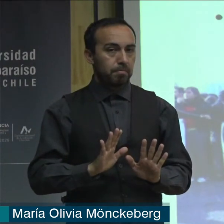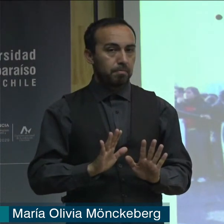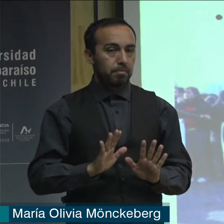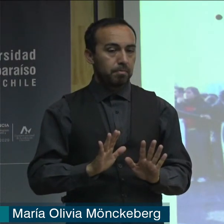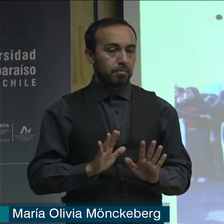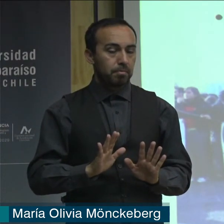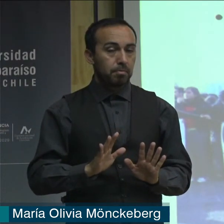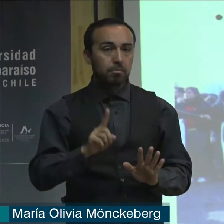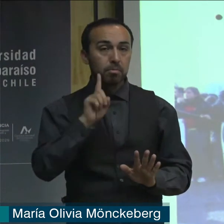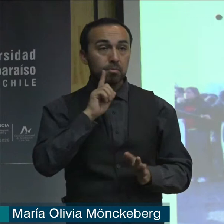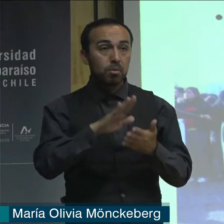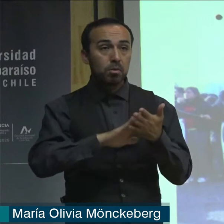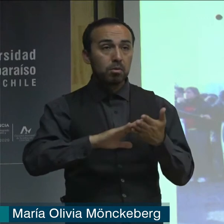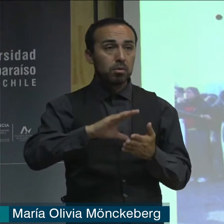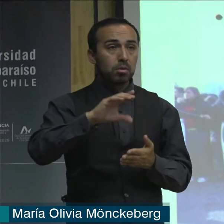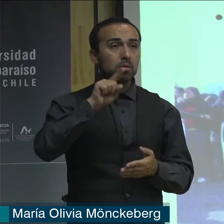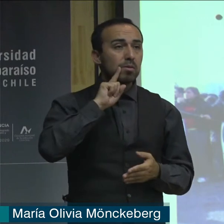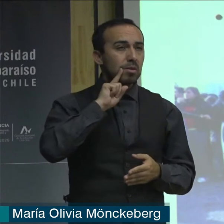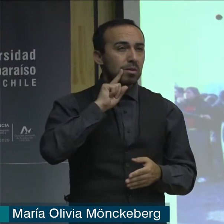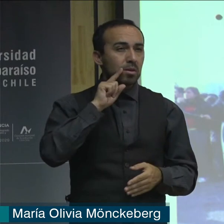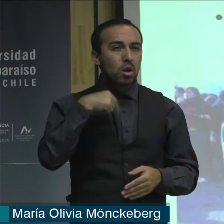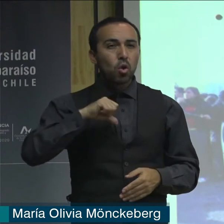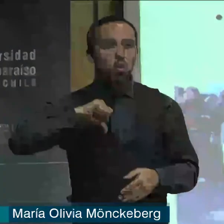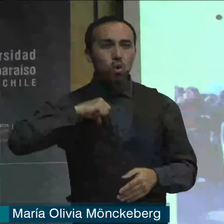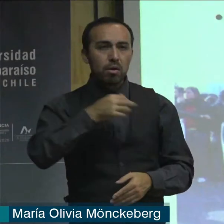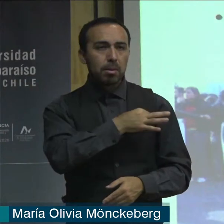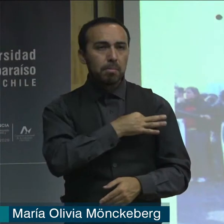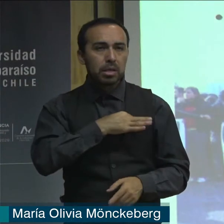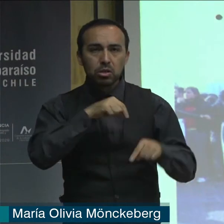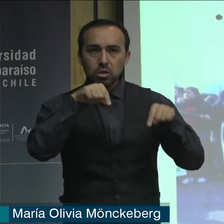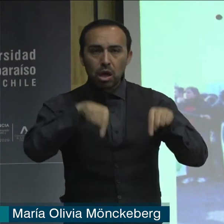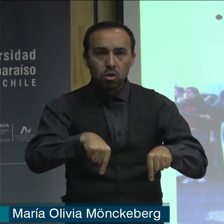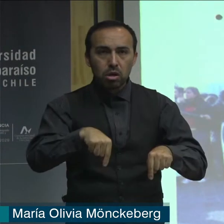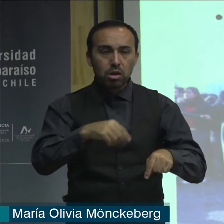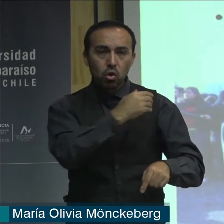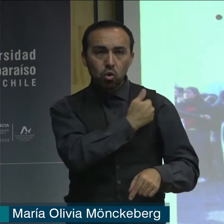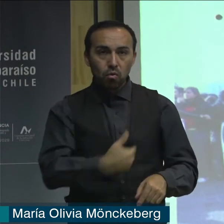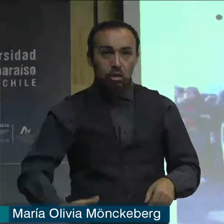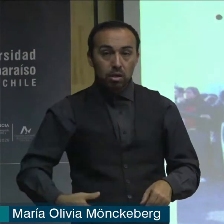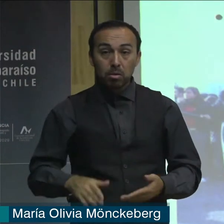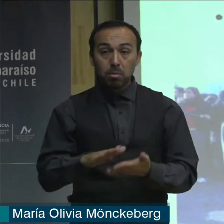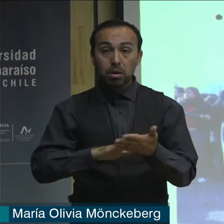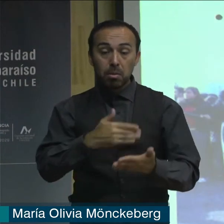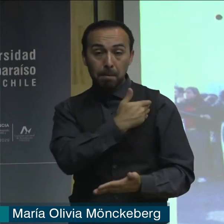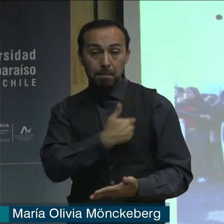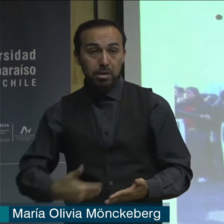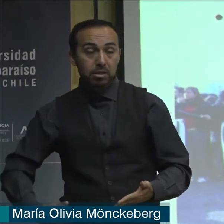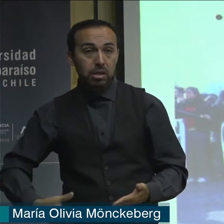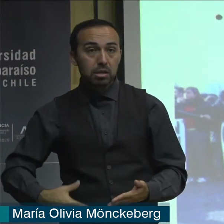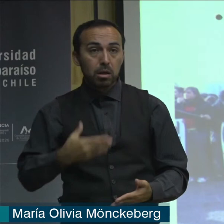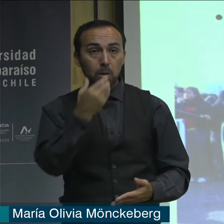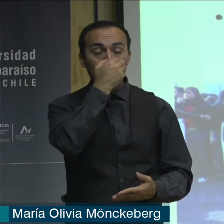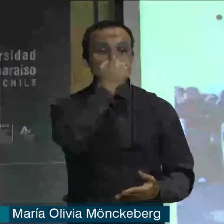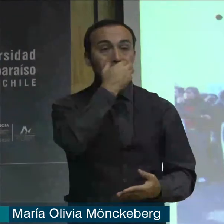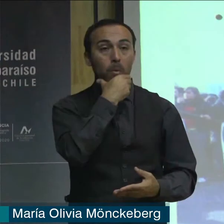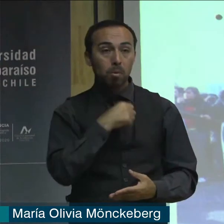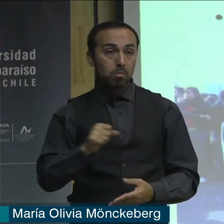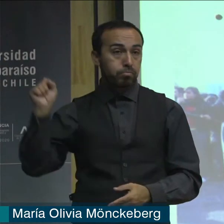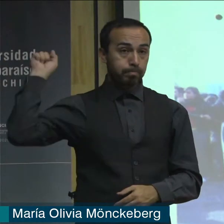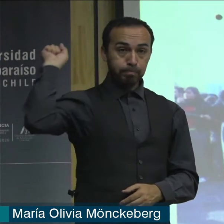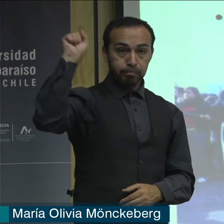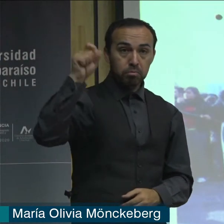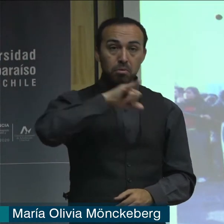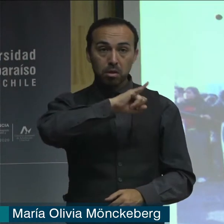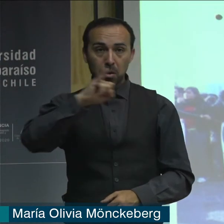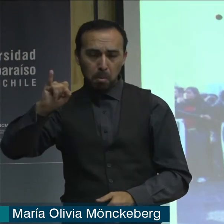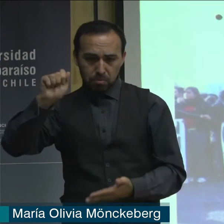estaba no es cierto a Camila Vallejo Yoyo Jackson el propio presidente Gabriel boric primero como senador universitario como presidente de